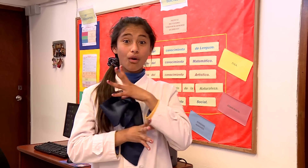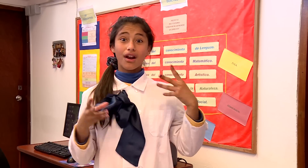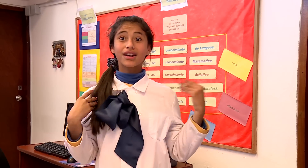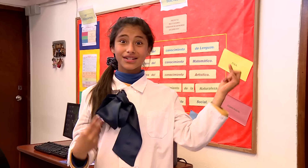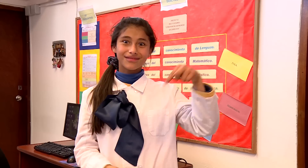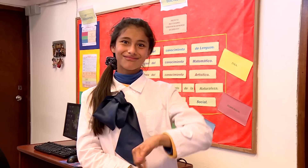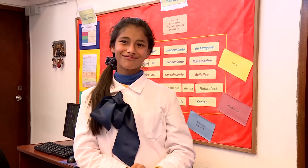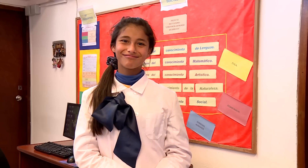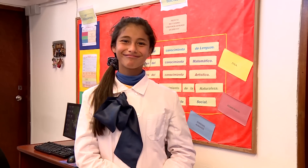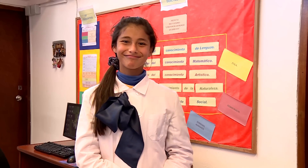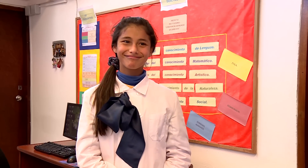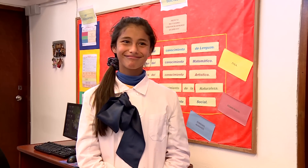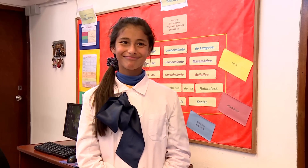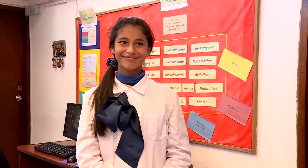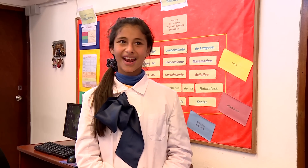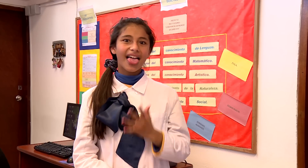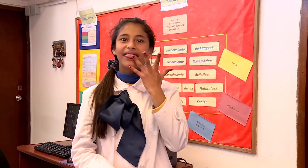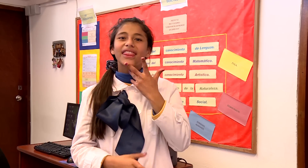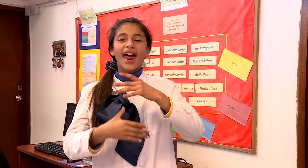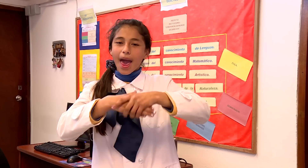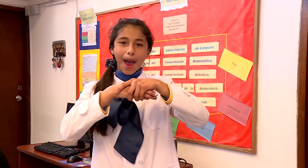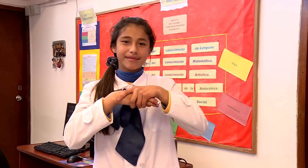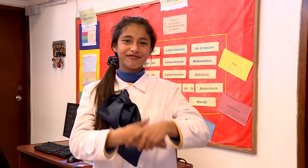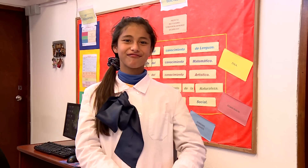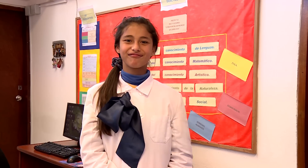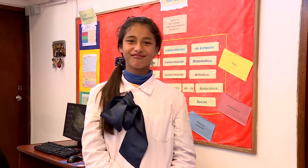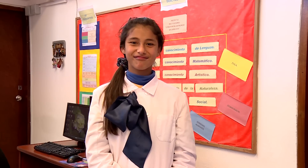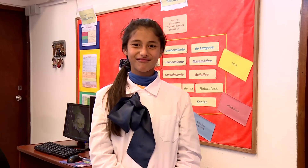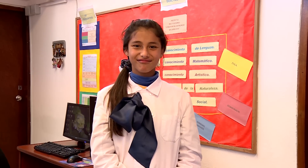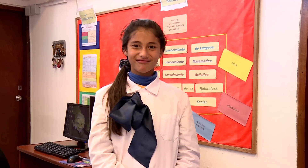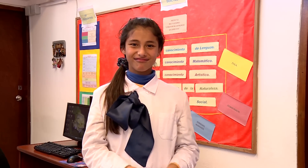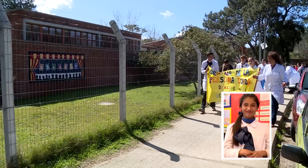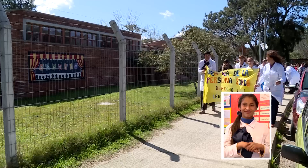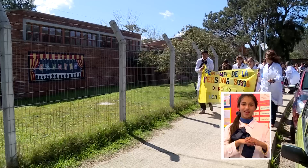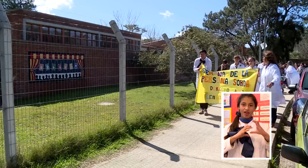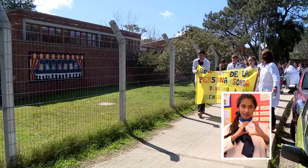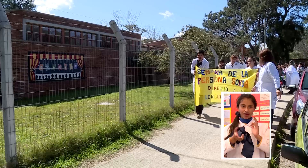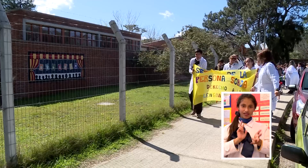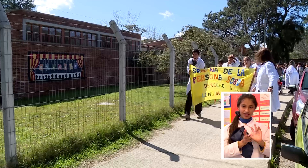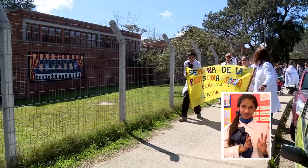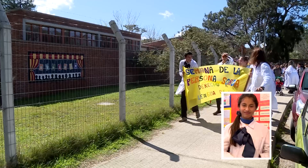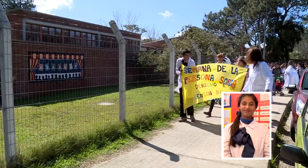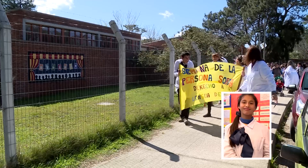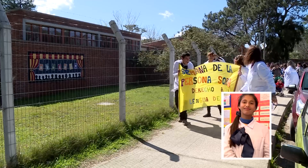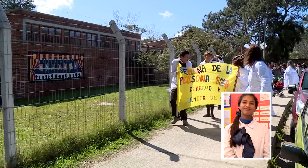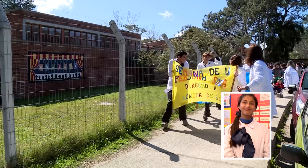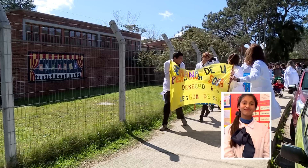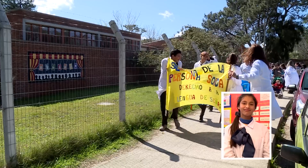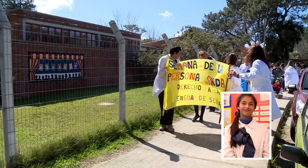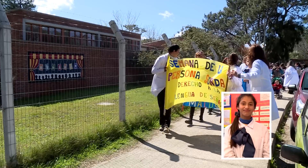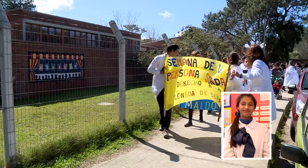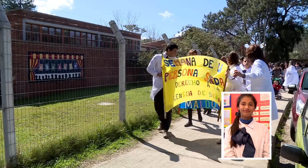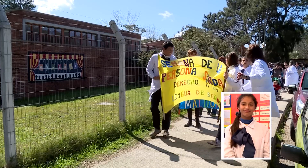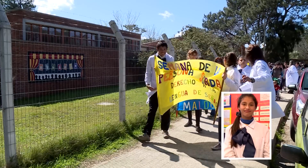Me gusta venir a la escuela, me encanta estar con mis amigos, comunicarme en lengua de señas con